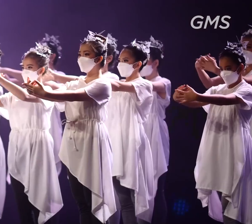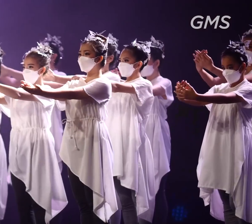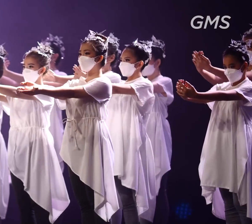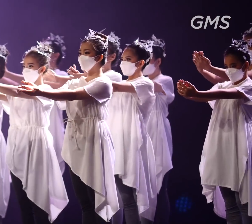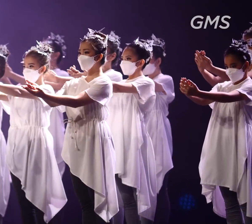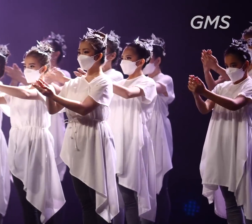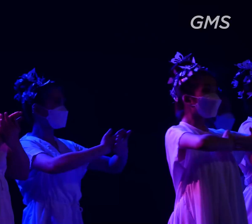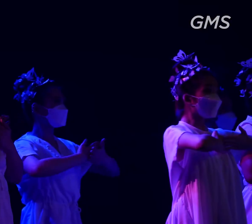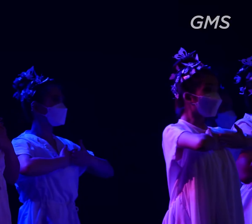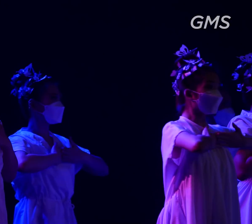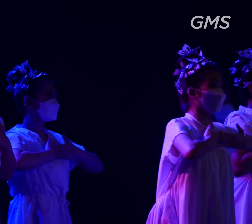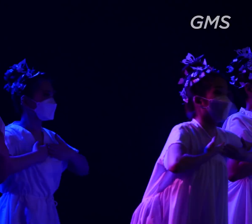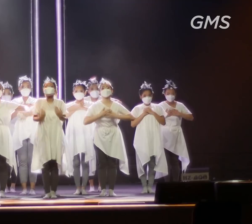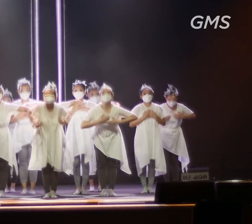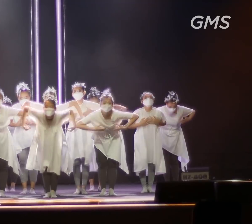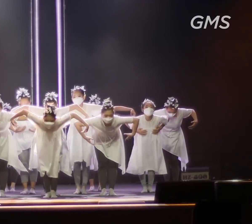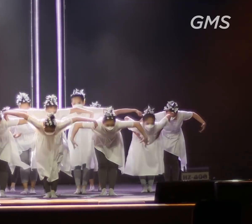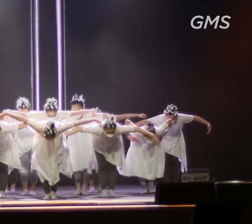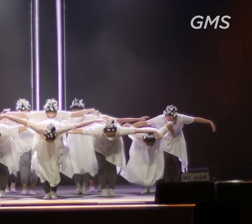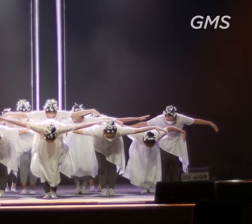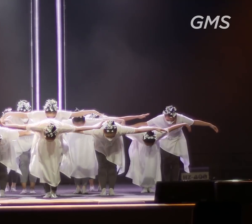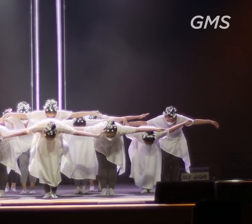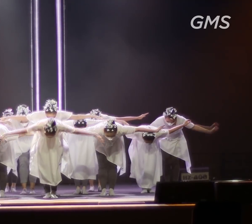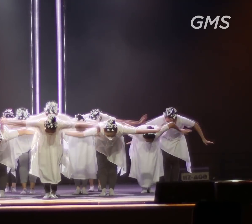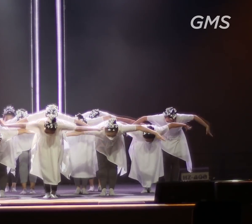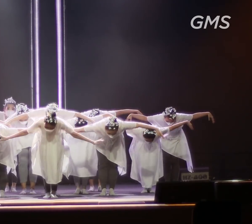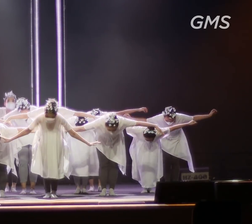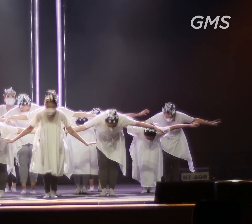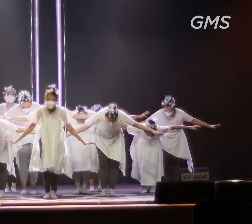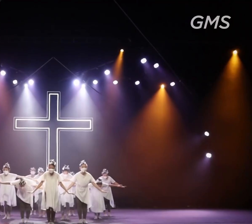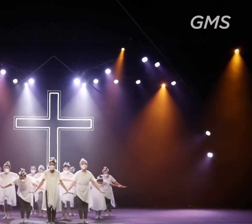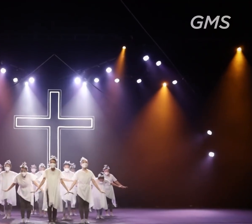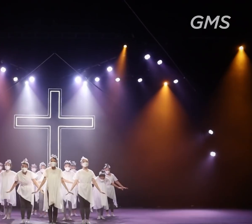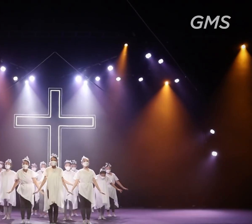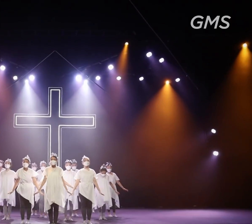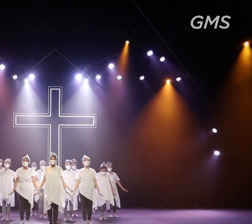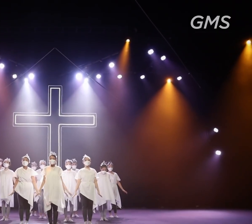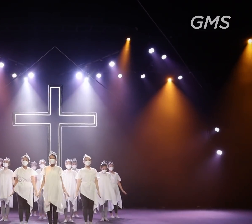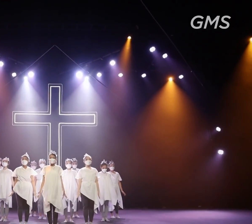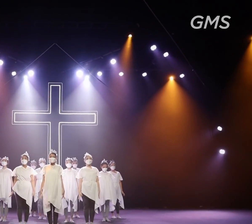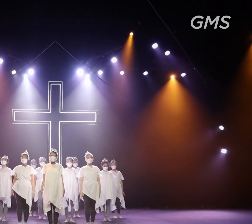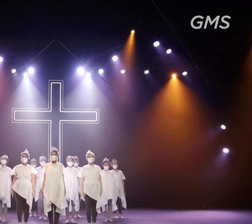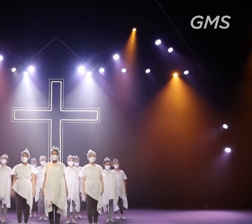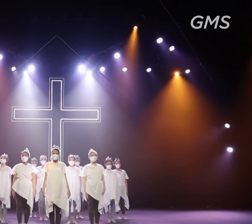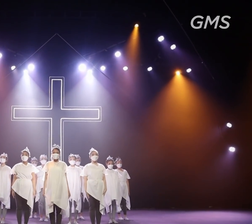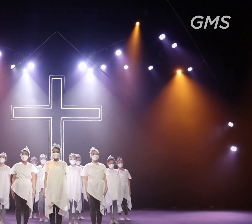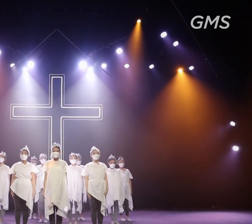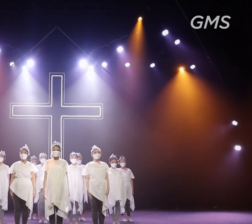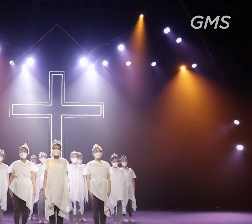vida por ti e por mim,